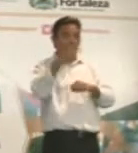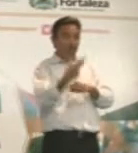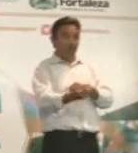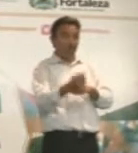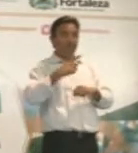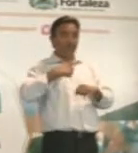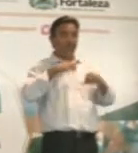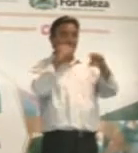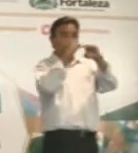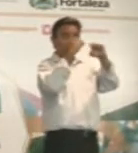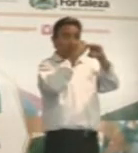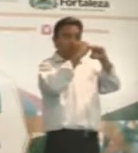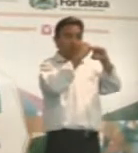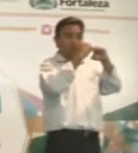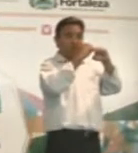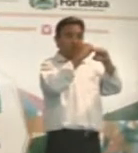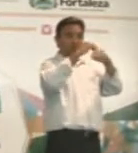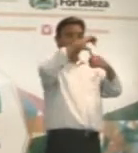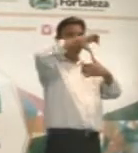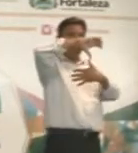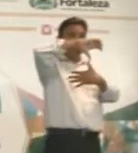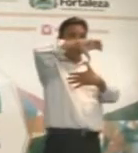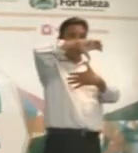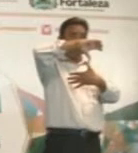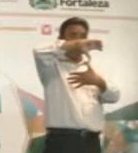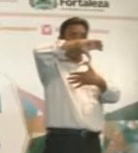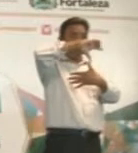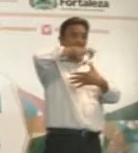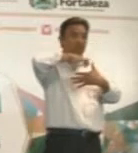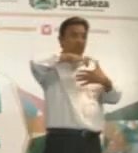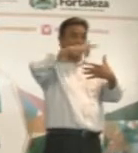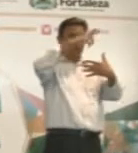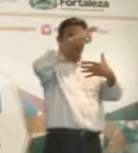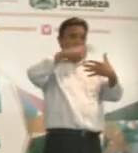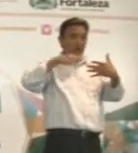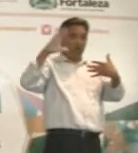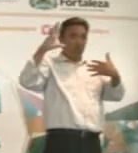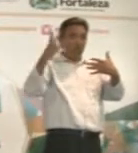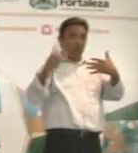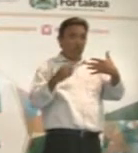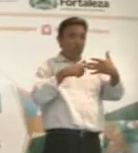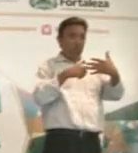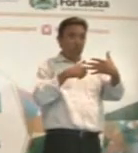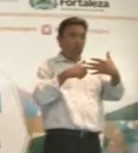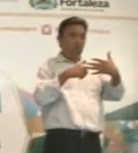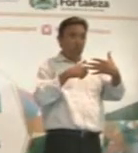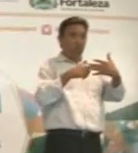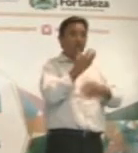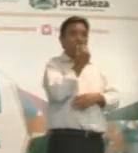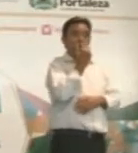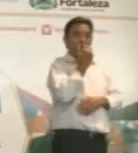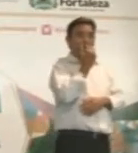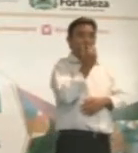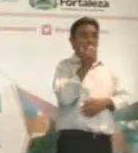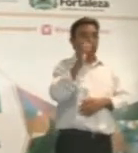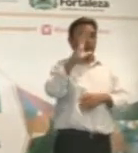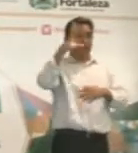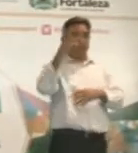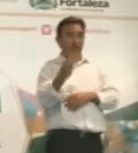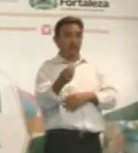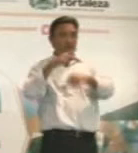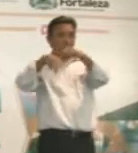o mesmo nível de consumo dos países latino-americanos? Não. Os países latino-americanos têm o mesmo nível de consumo dos países europeus?